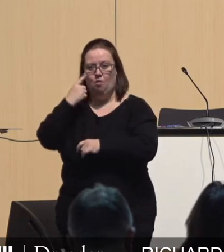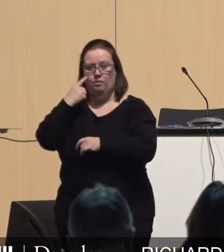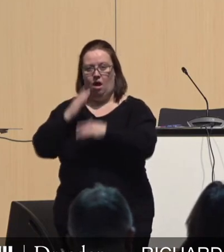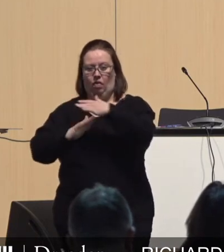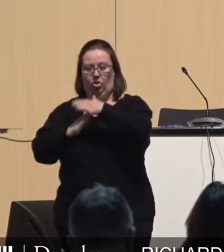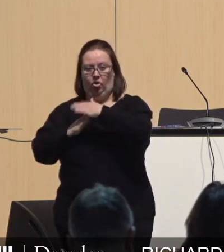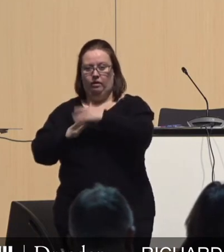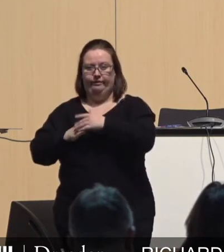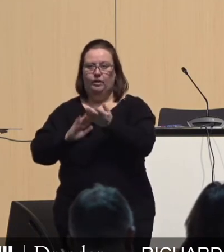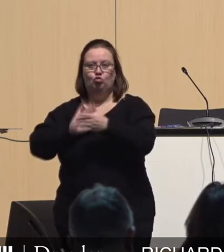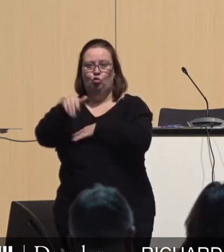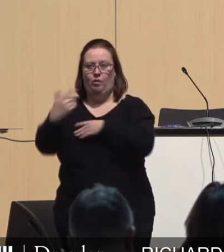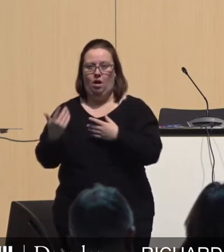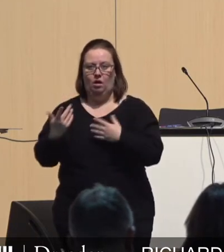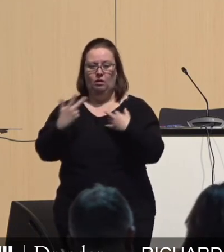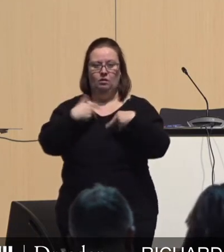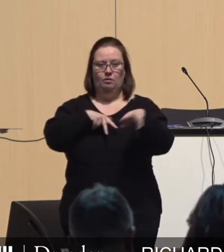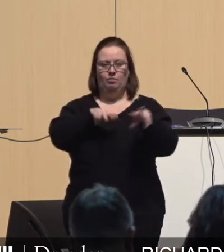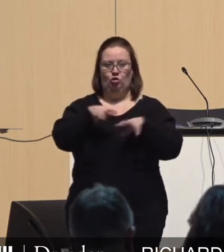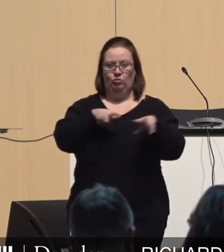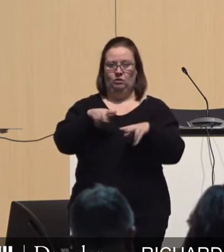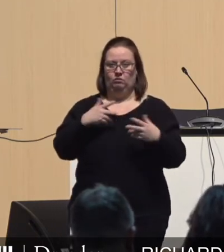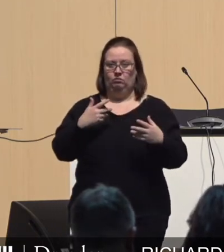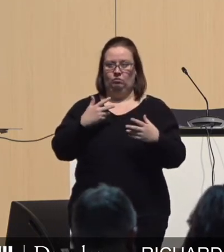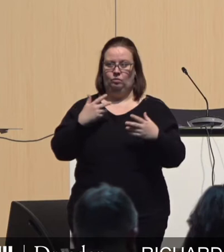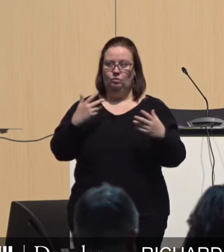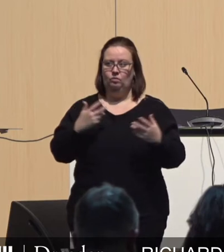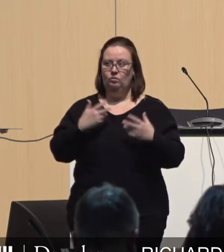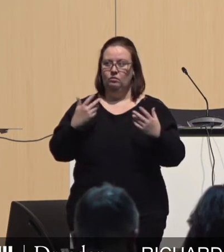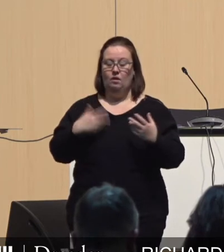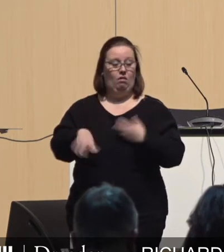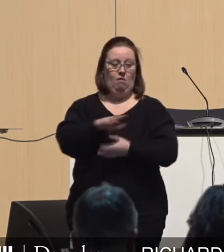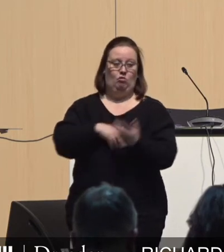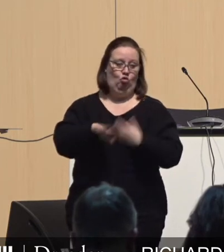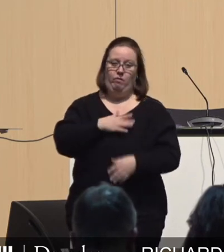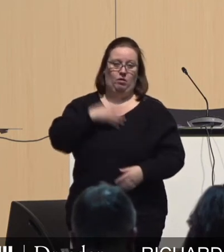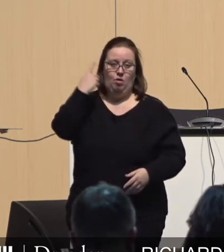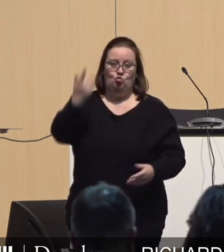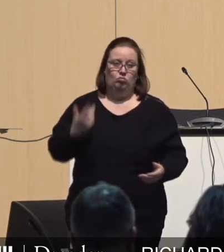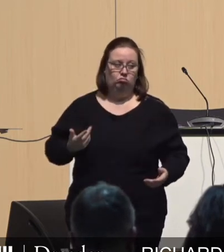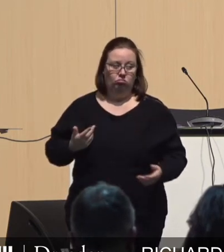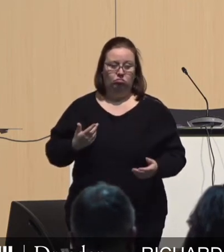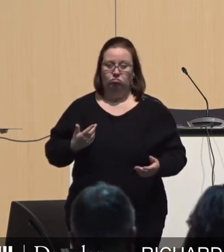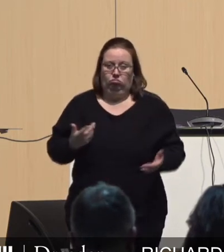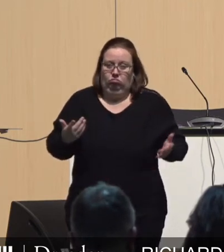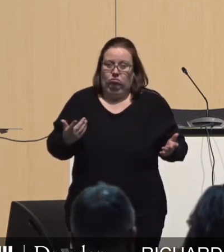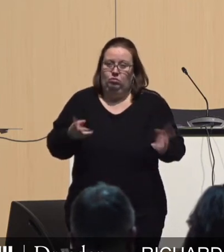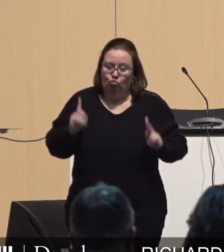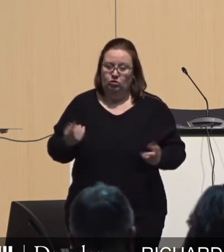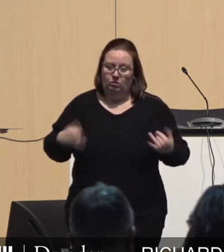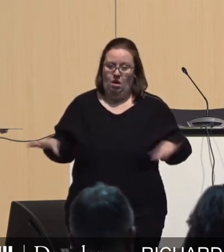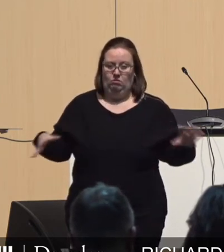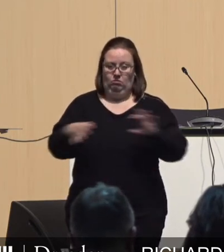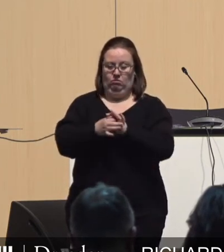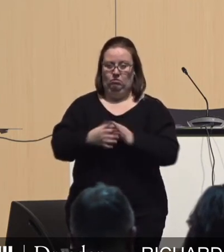Limit. Das Management aus meiner Sicht ist eine Katastrophe. Wir müssen hier enger zusammenrücken.